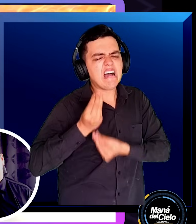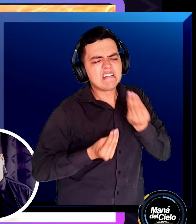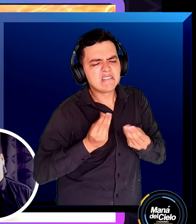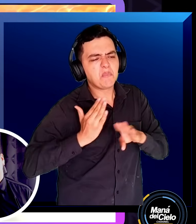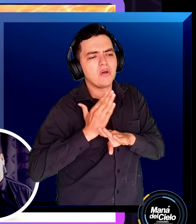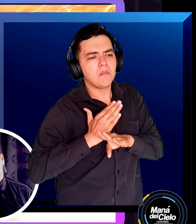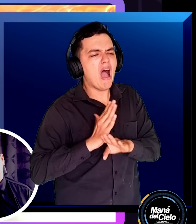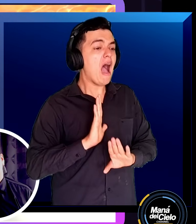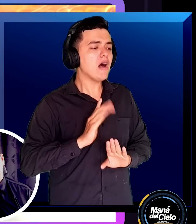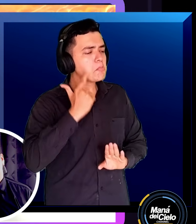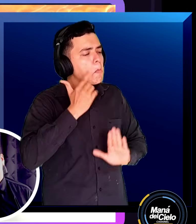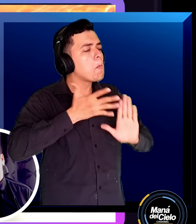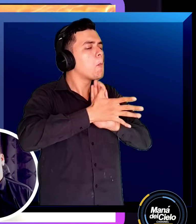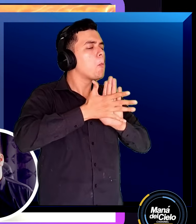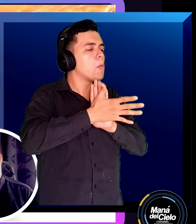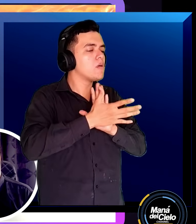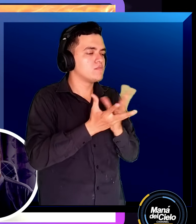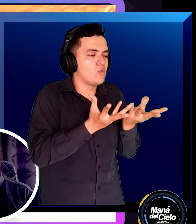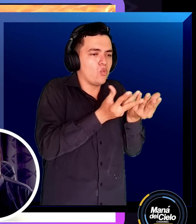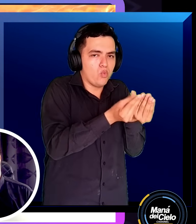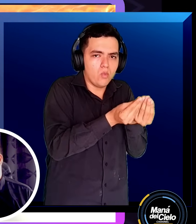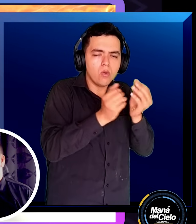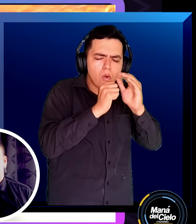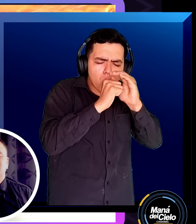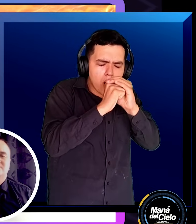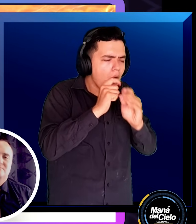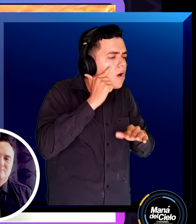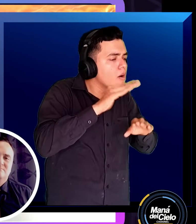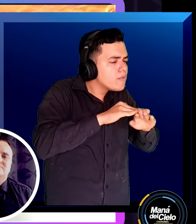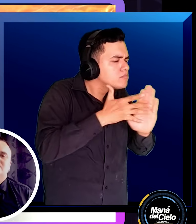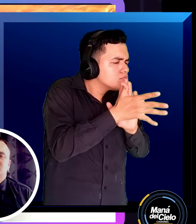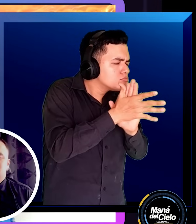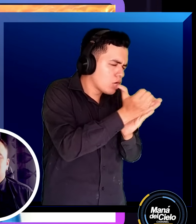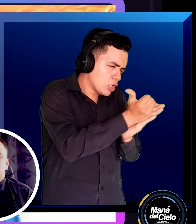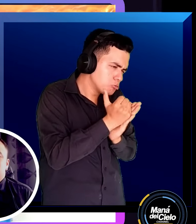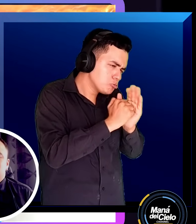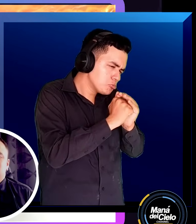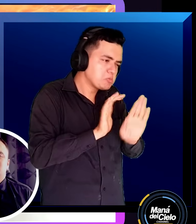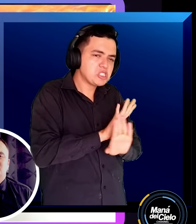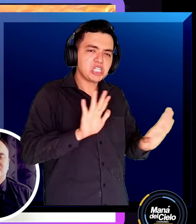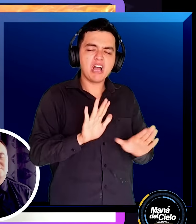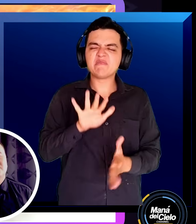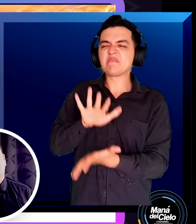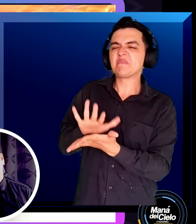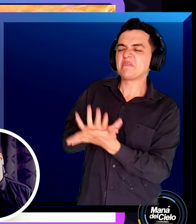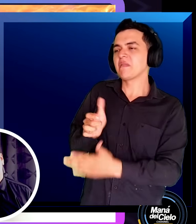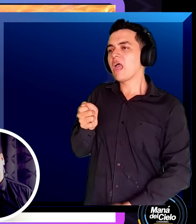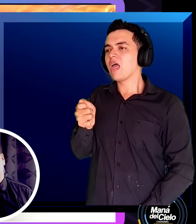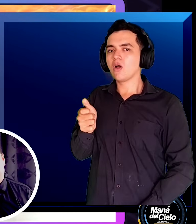Es más, ese papá que tenía su hija adolescente muriéndose, él solito fue.